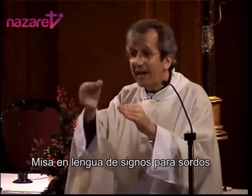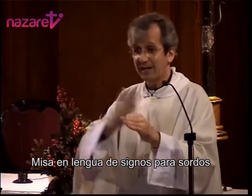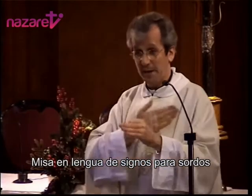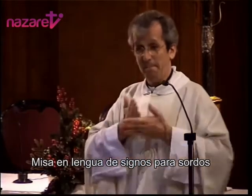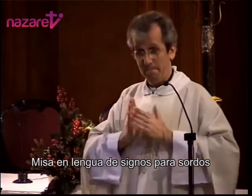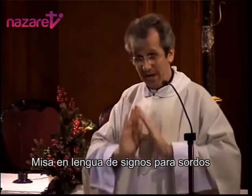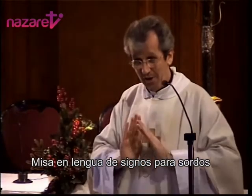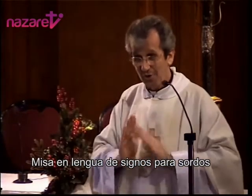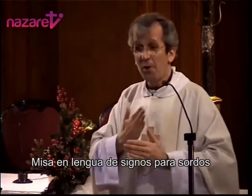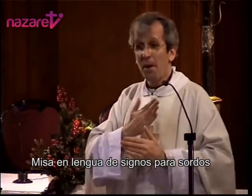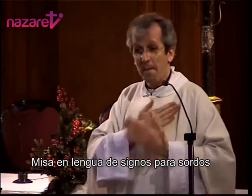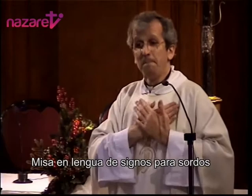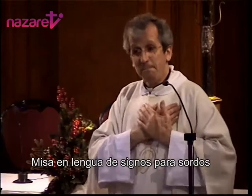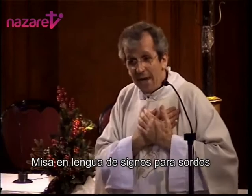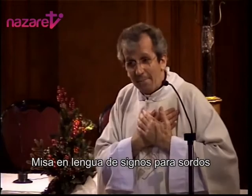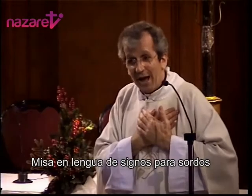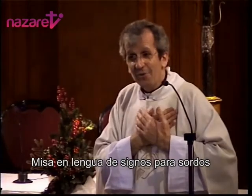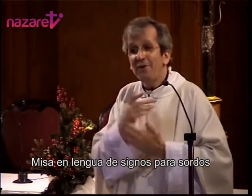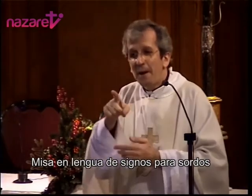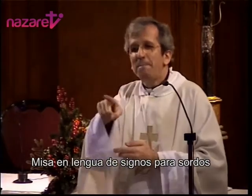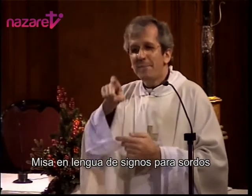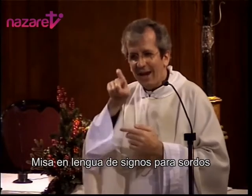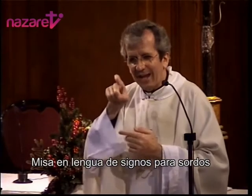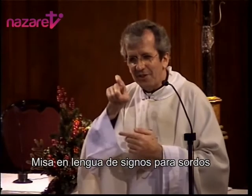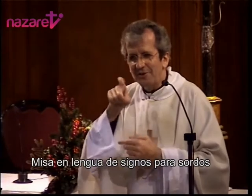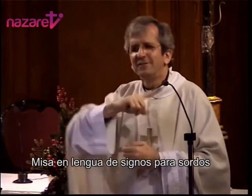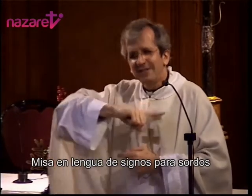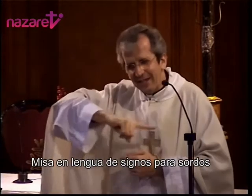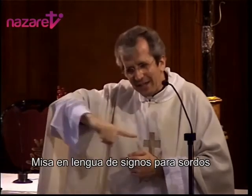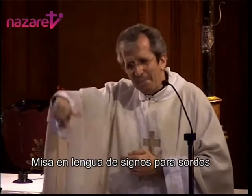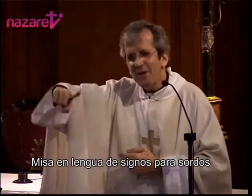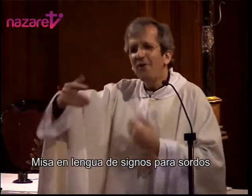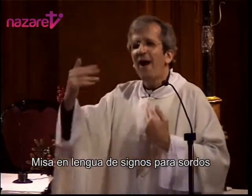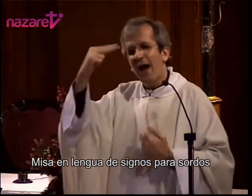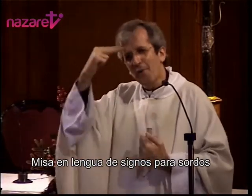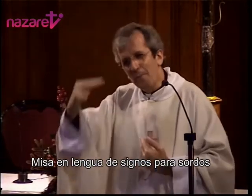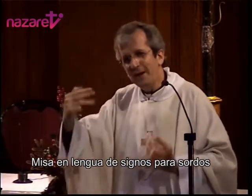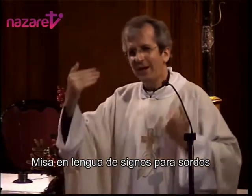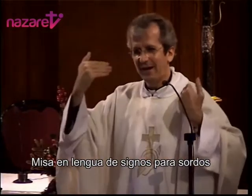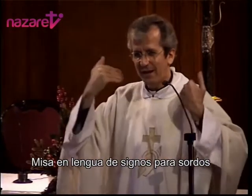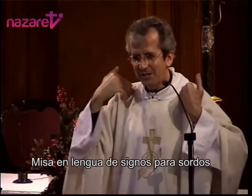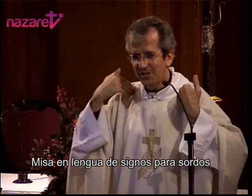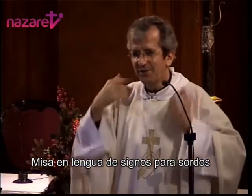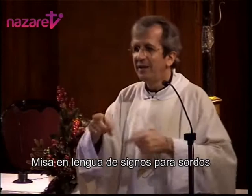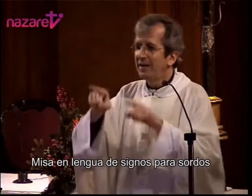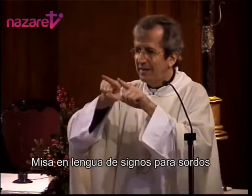eres mi Hijo, mi amado, mi elegido, y te envío a cumplir la misión de